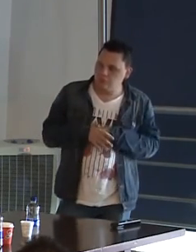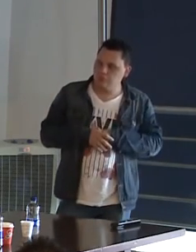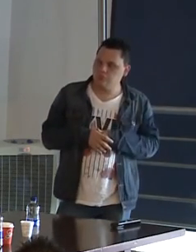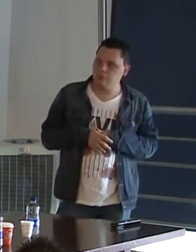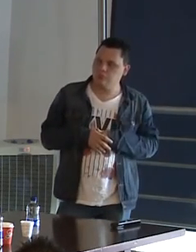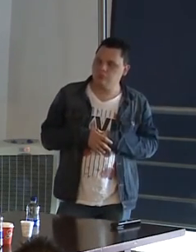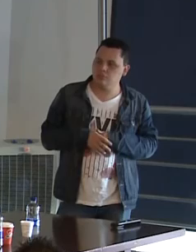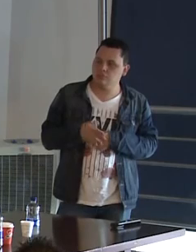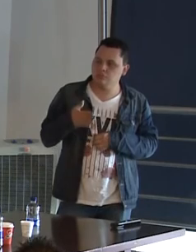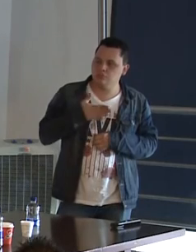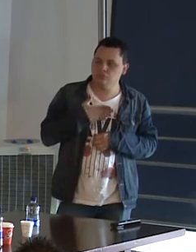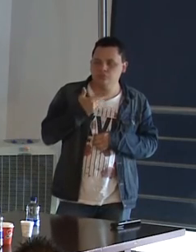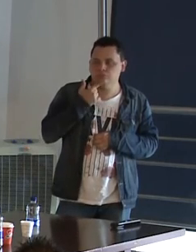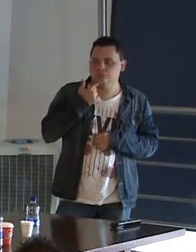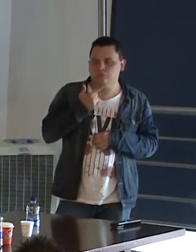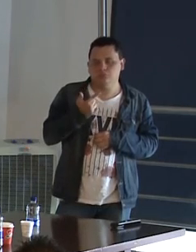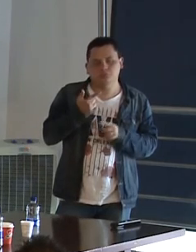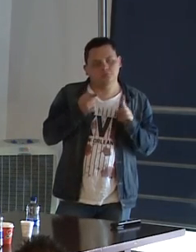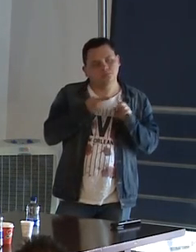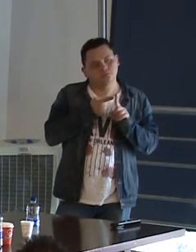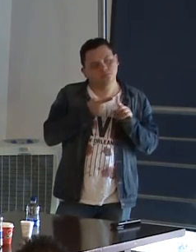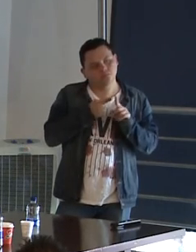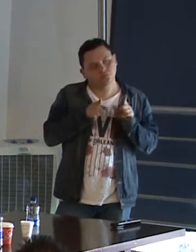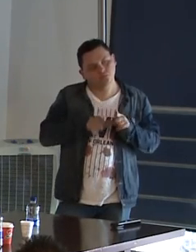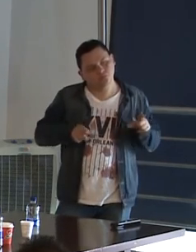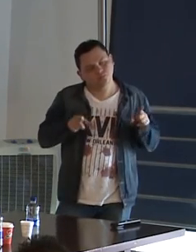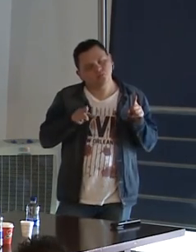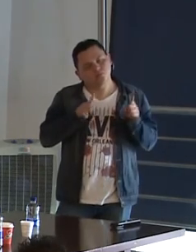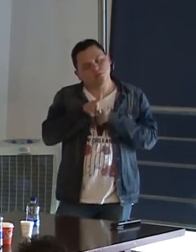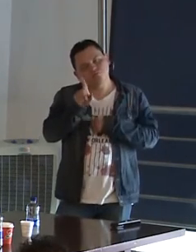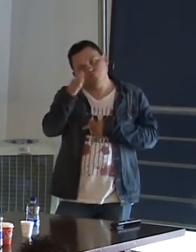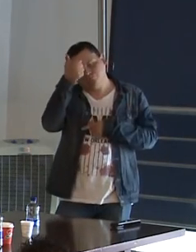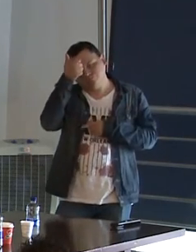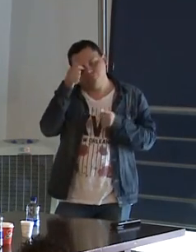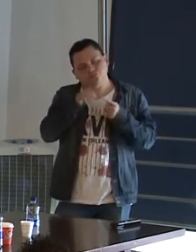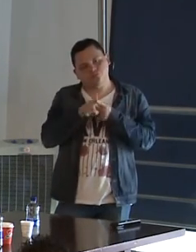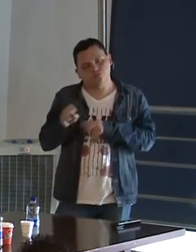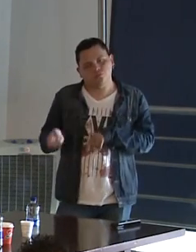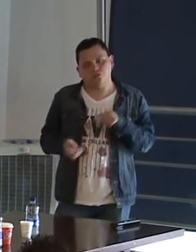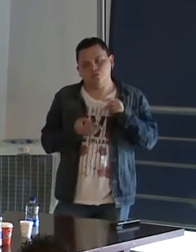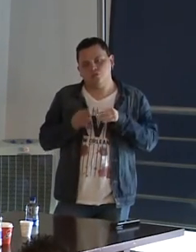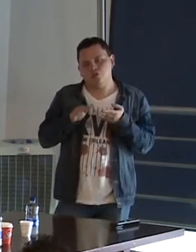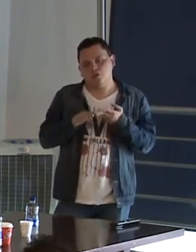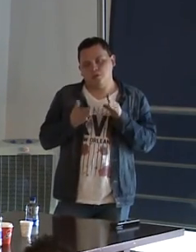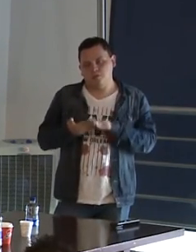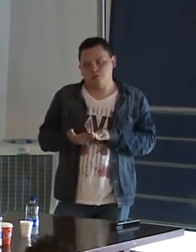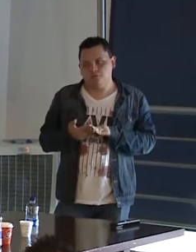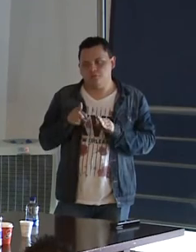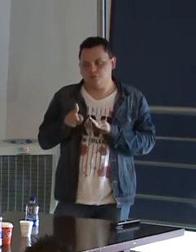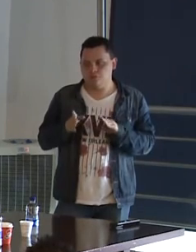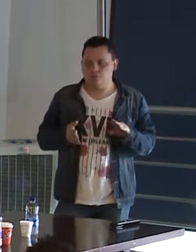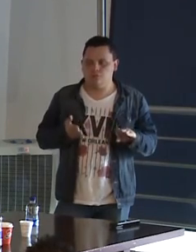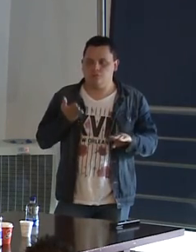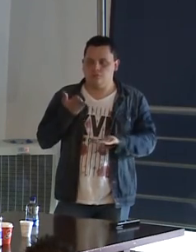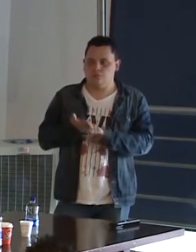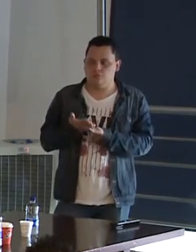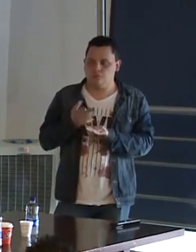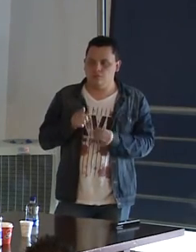Yo diría que en primer lugar hay que resaltar que la educación comunitaria es una